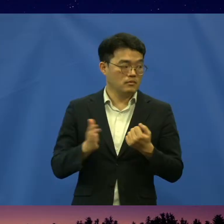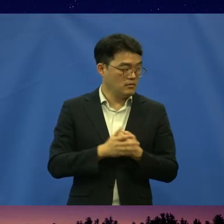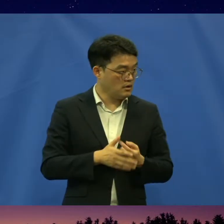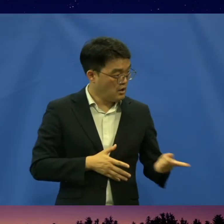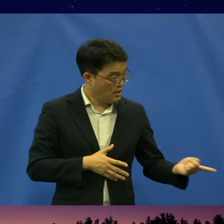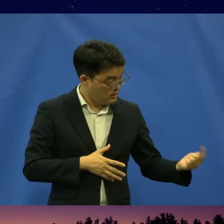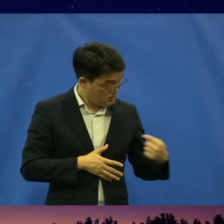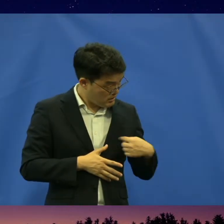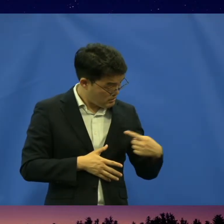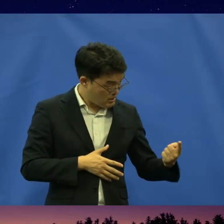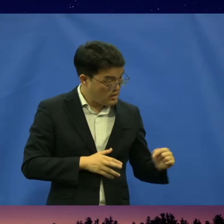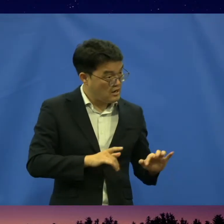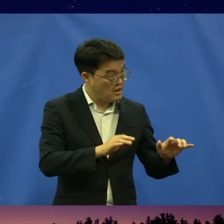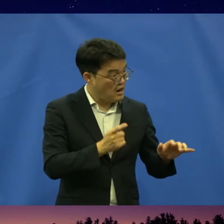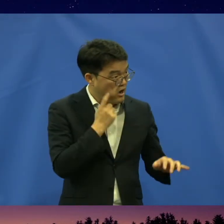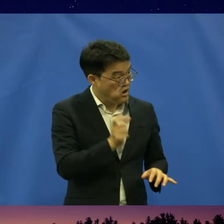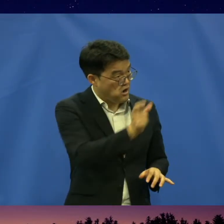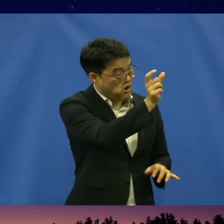꾸며낸 중상모략들.